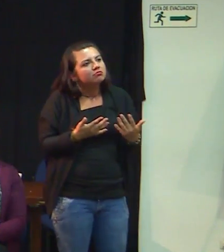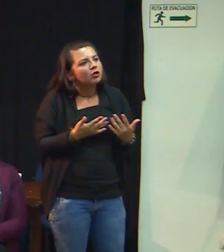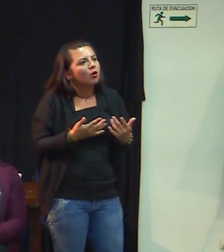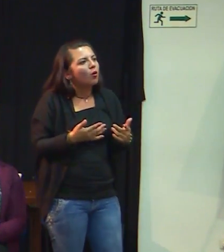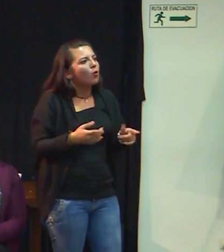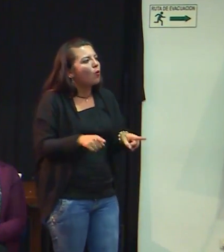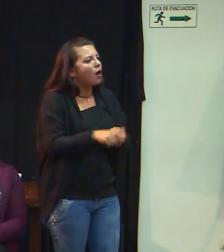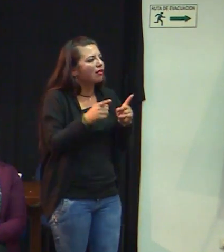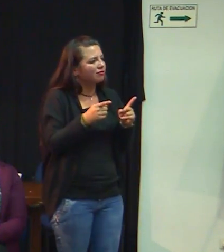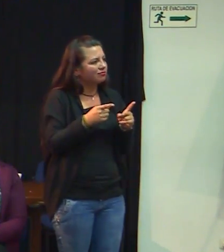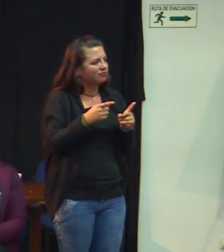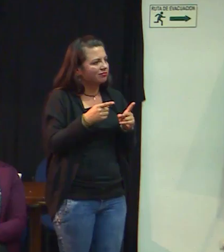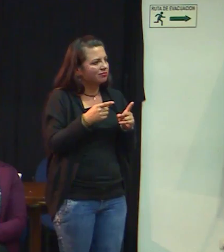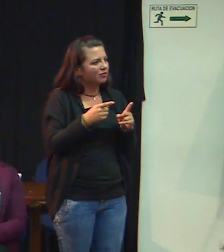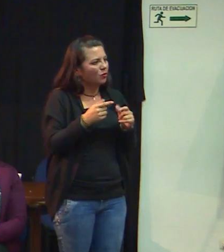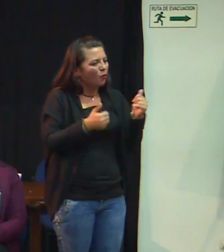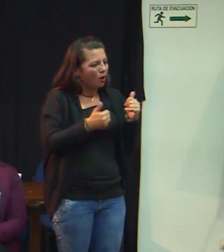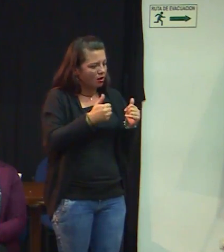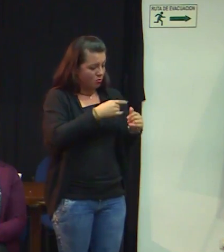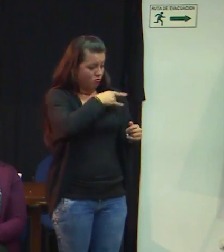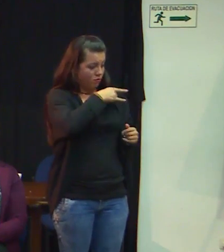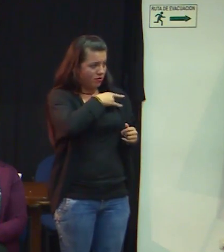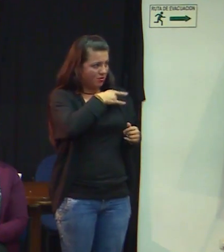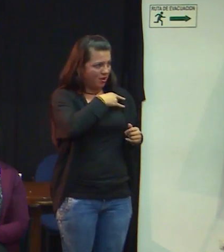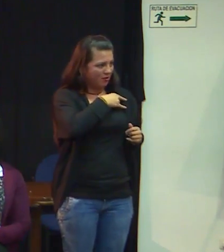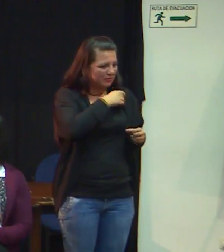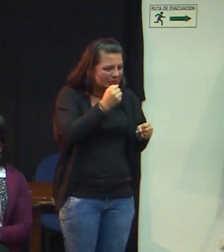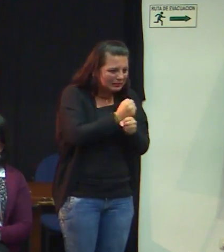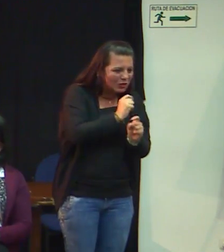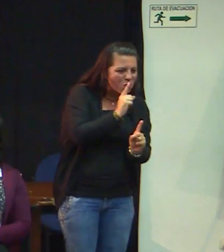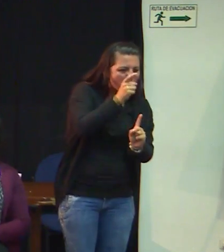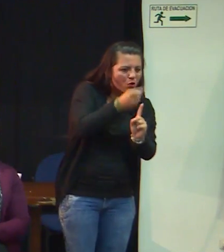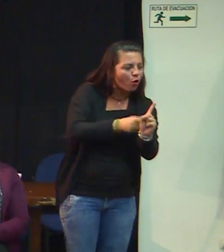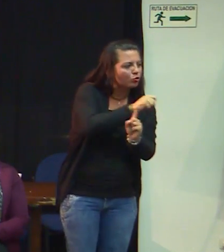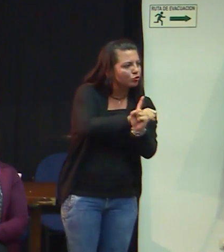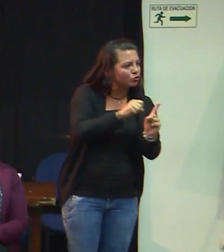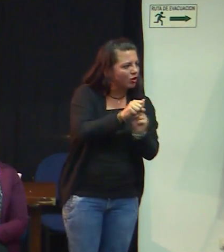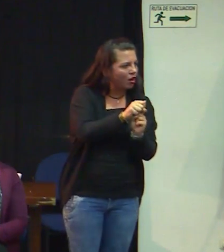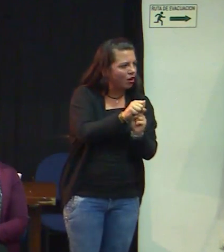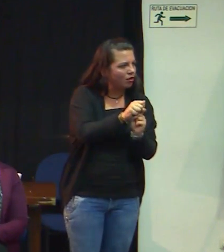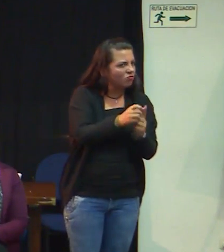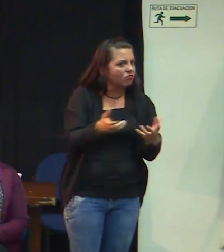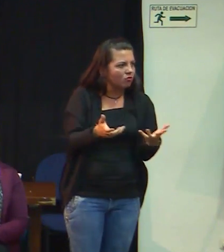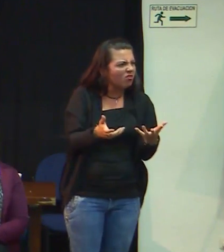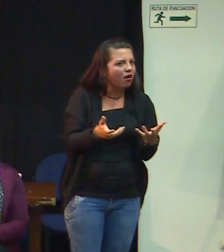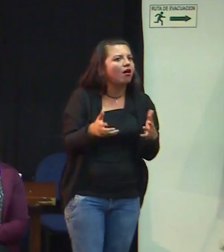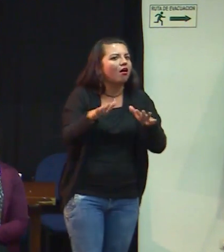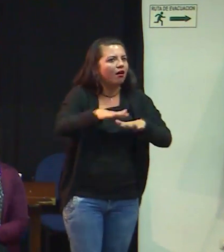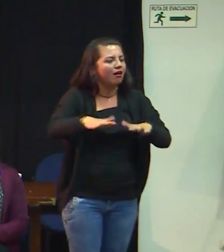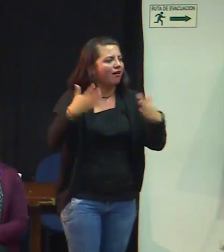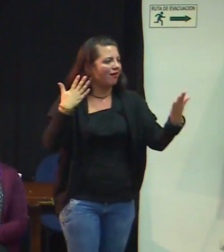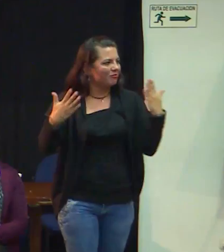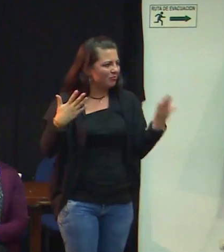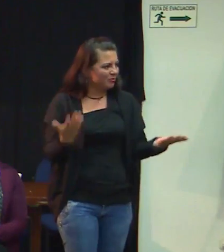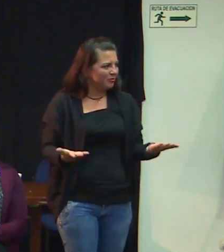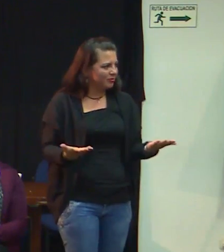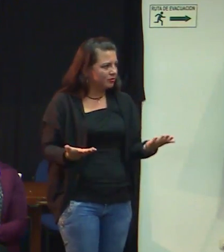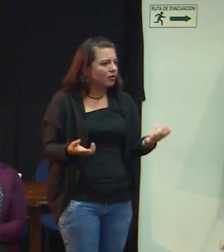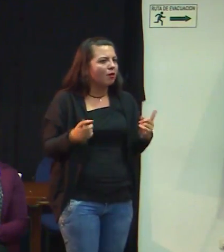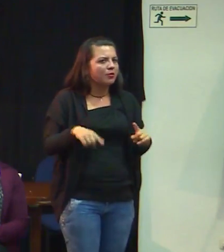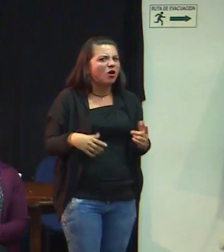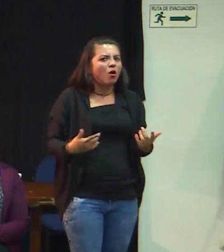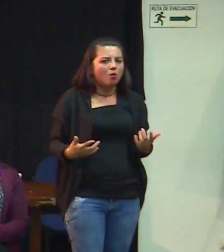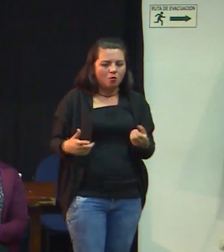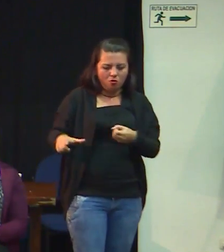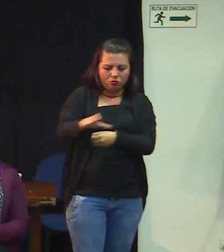la labor social más bien de la universidad en los entornos rurales y aparte de eso, cómo se visibiliza hacia la